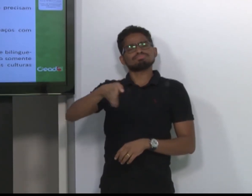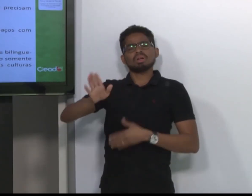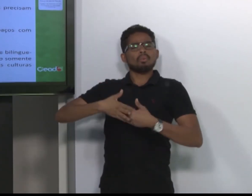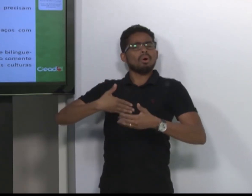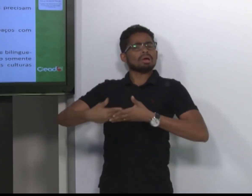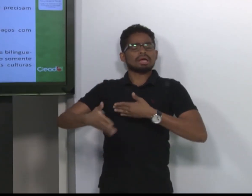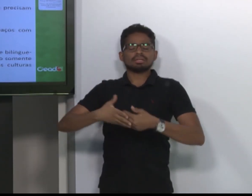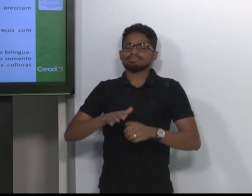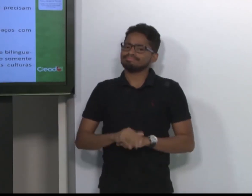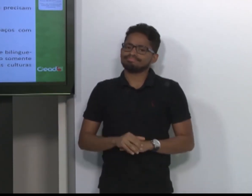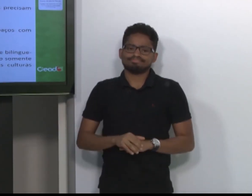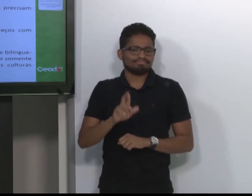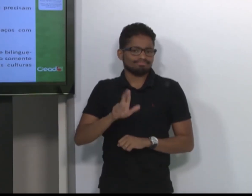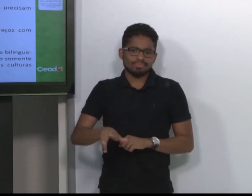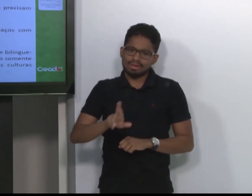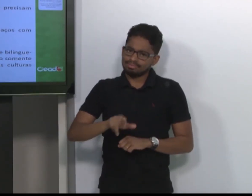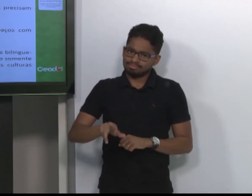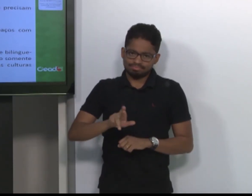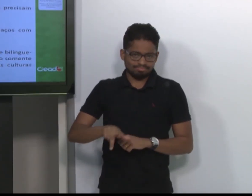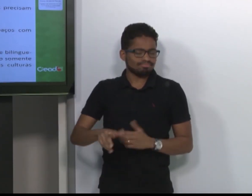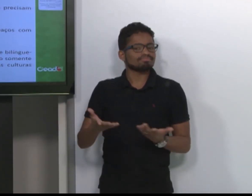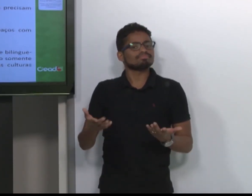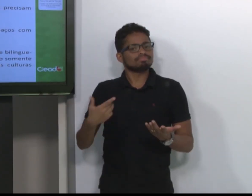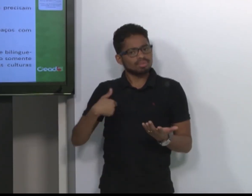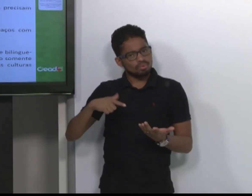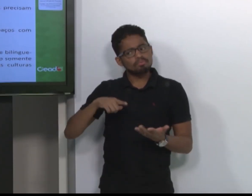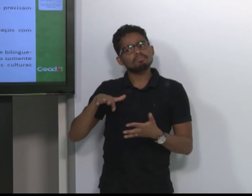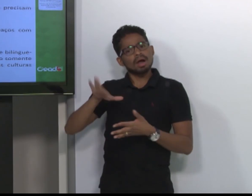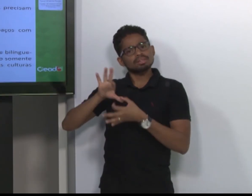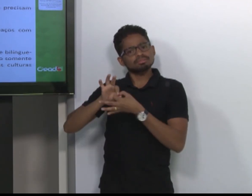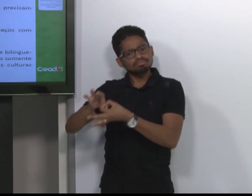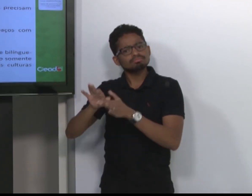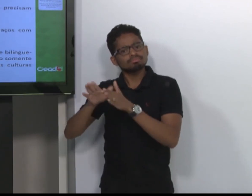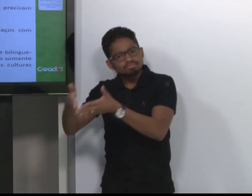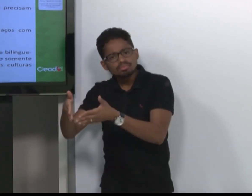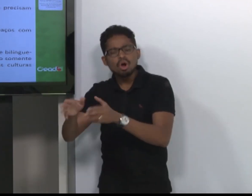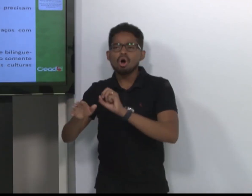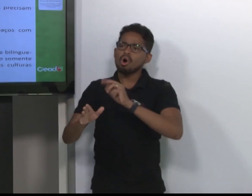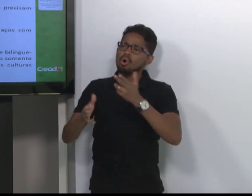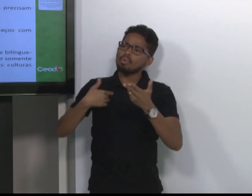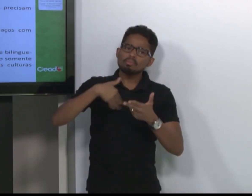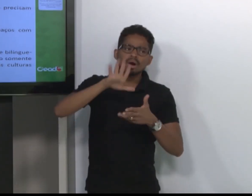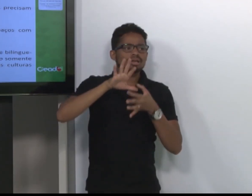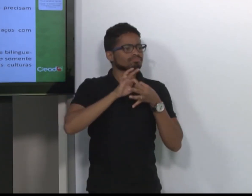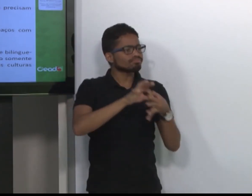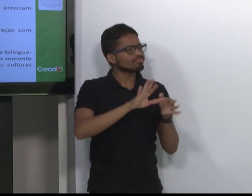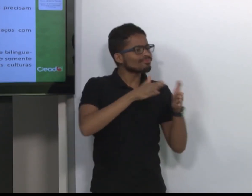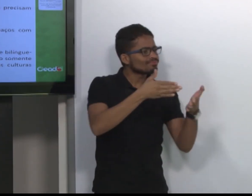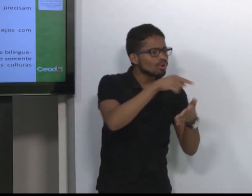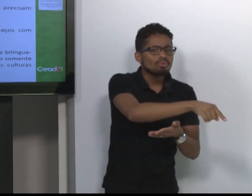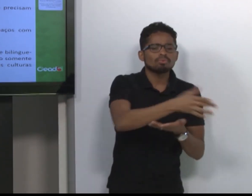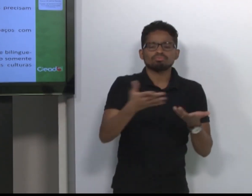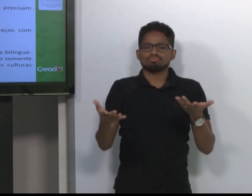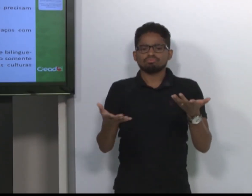ele vai atuar ali. Ele pode atuar em qualquer área? Não. Ele vai atuar na área que ele